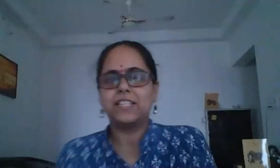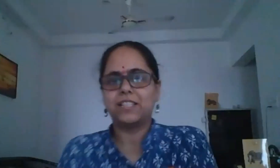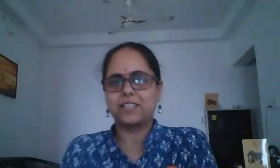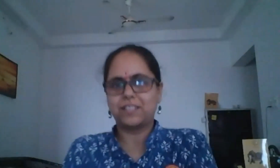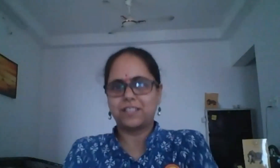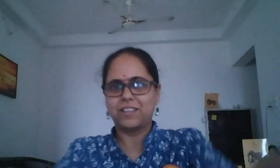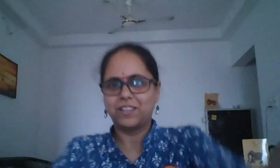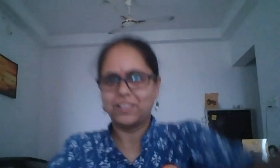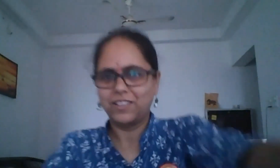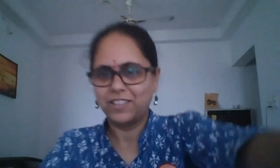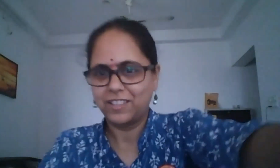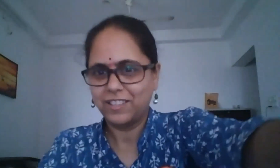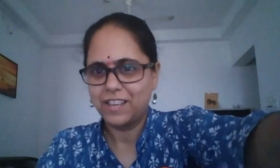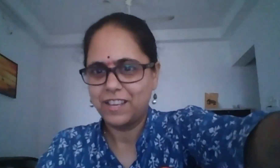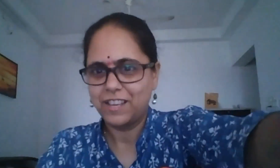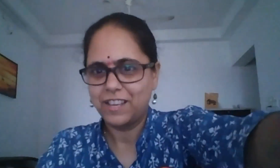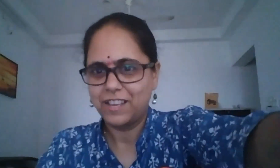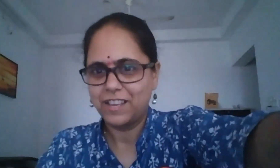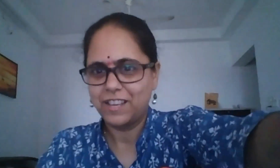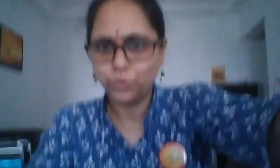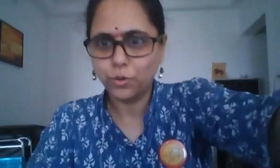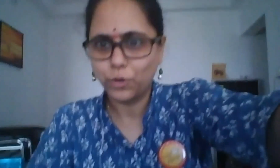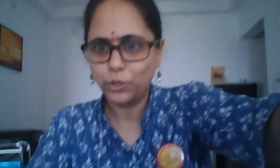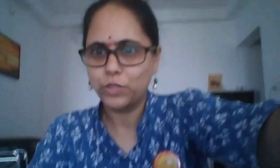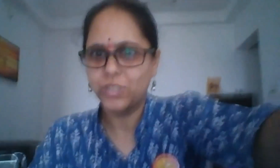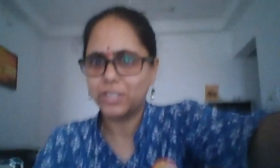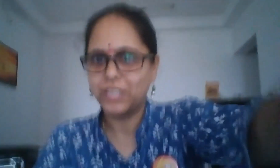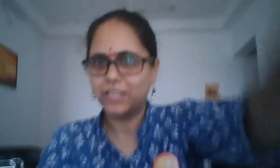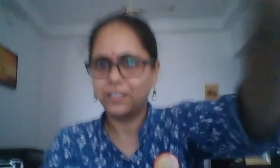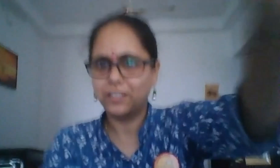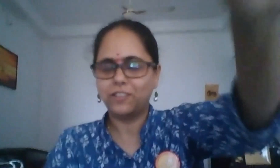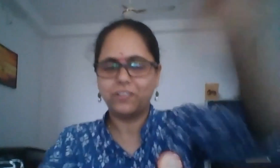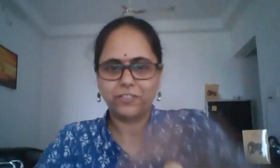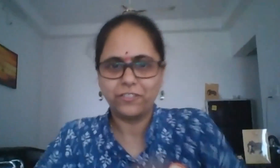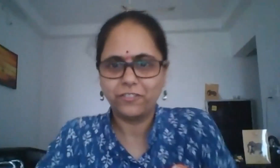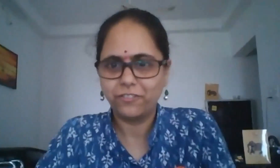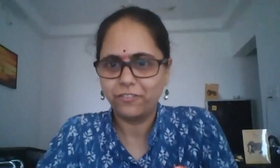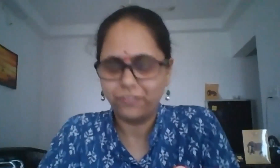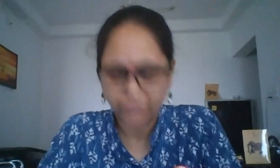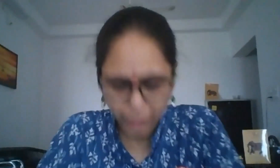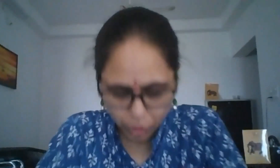Yes. Hope you all could see the video.